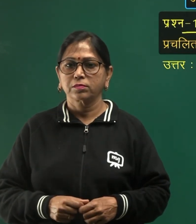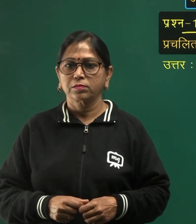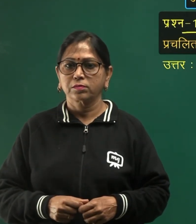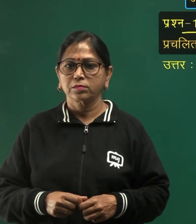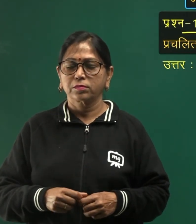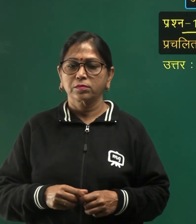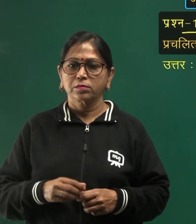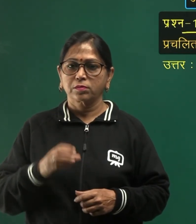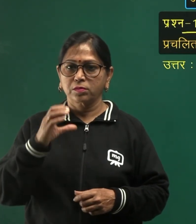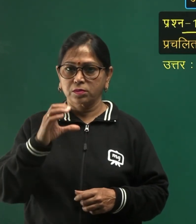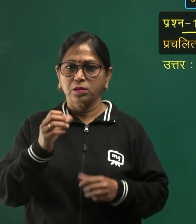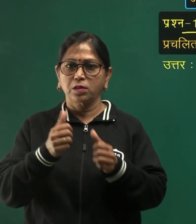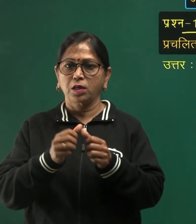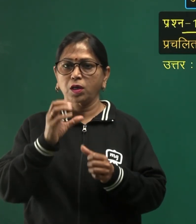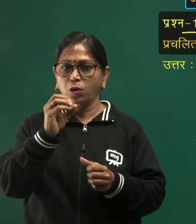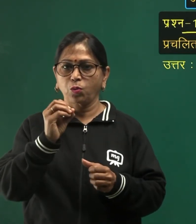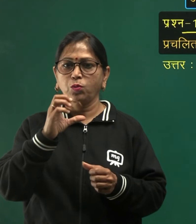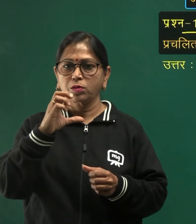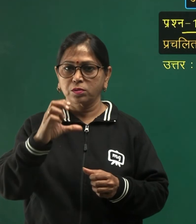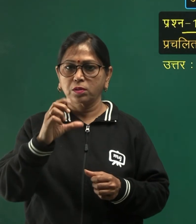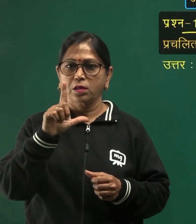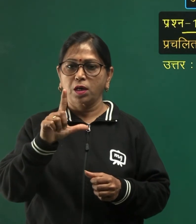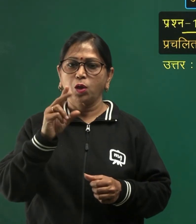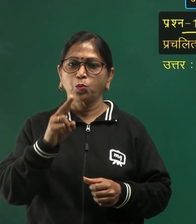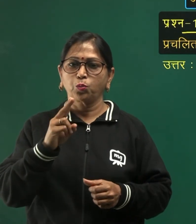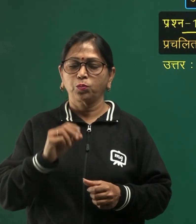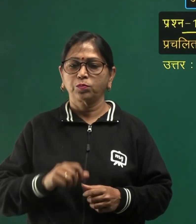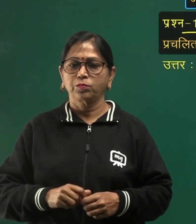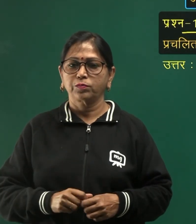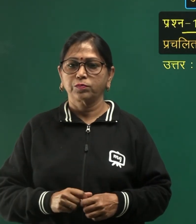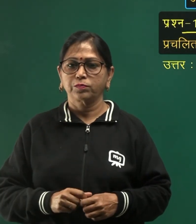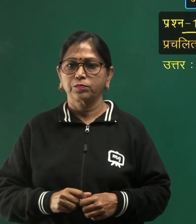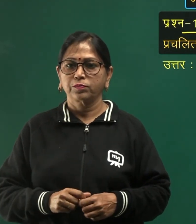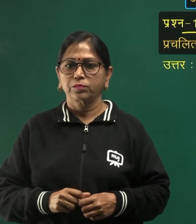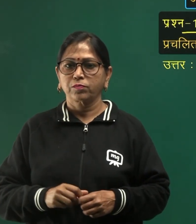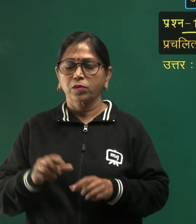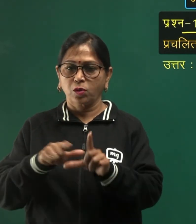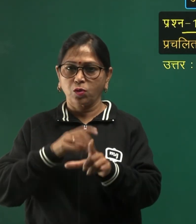नंबर 1 का और cl2